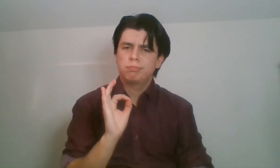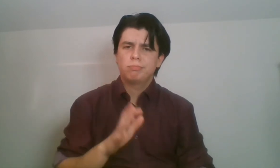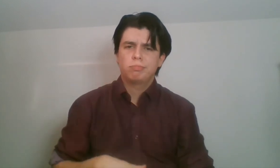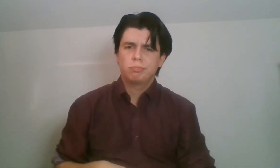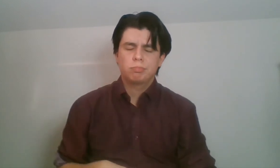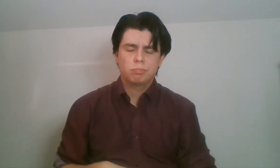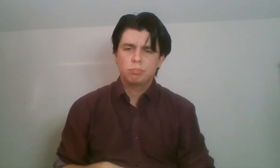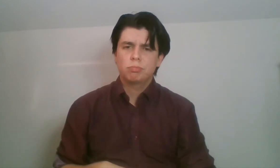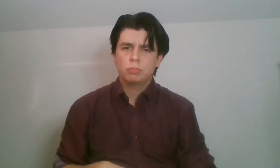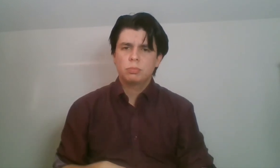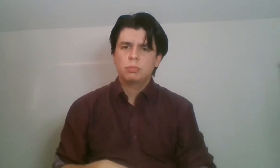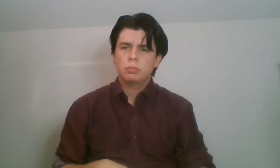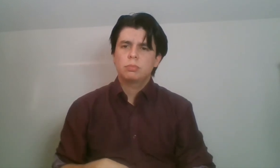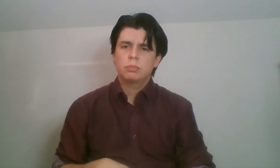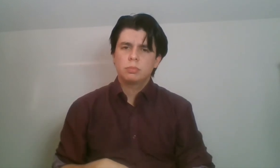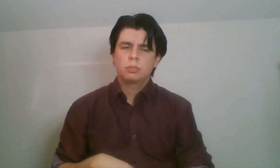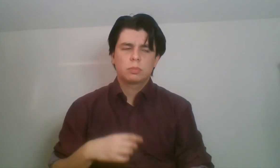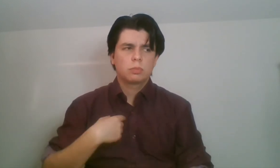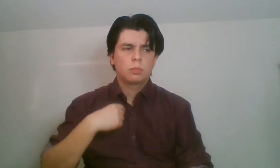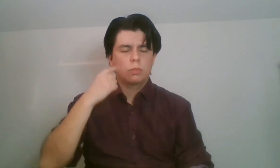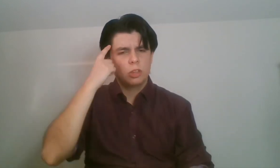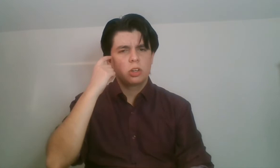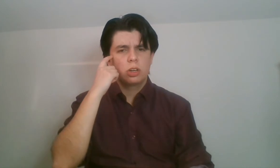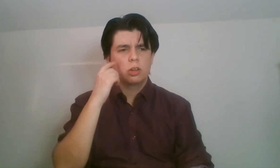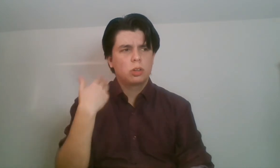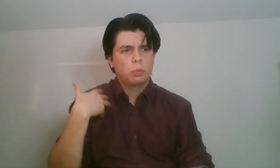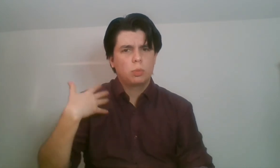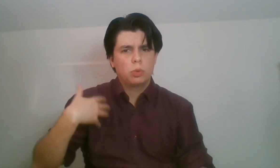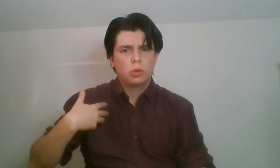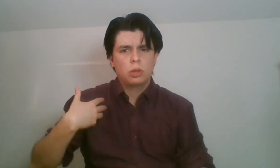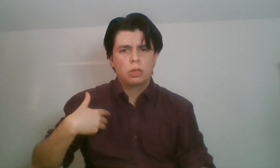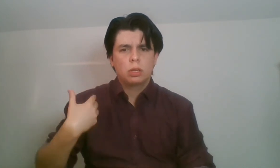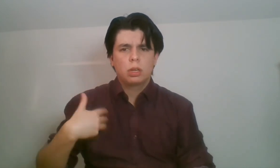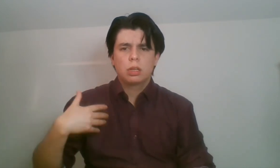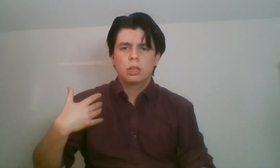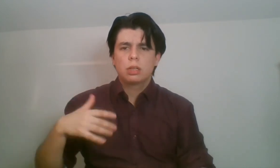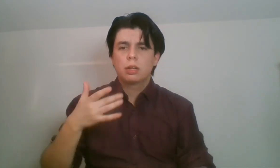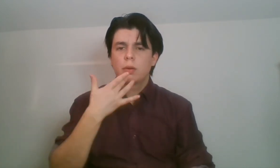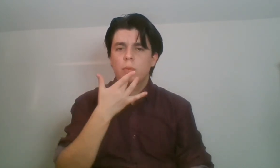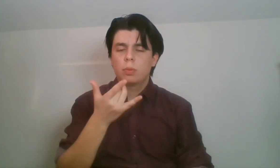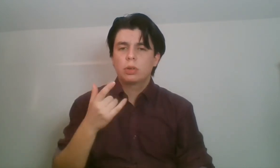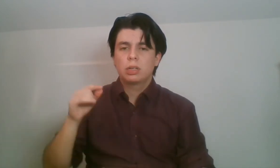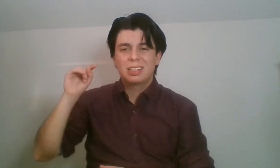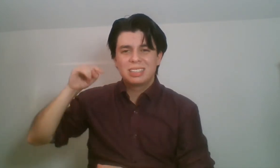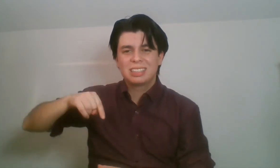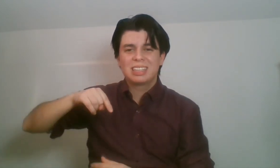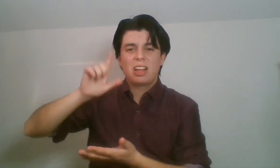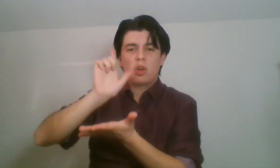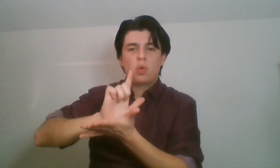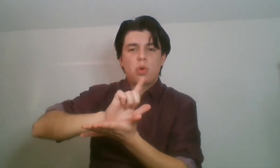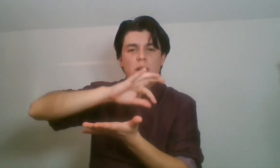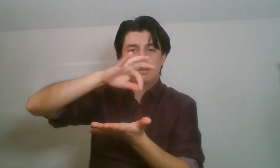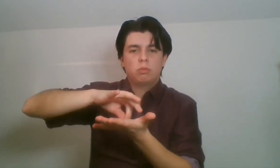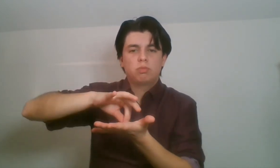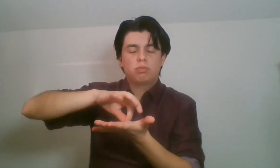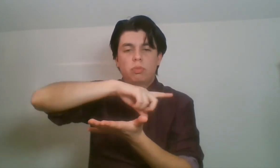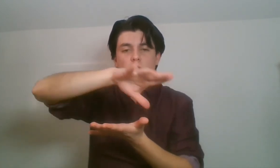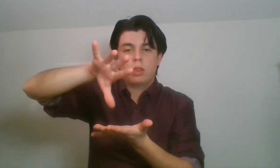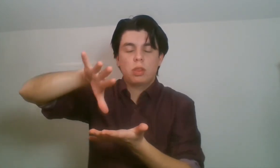también que me parece súper acertado el nombre de la plaza. Creo que también